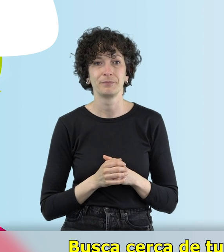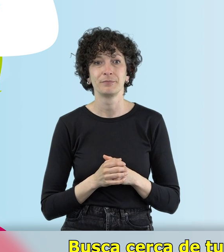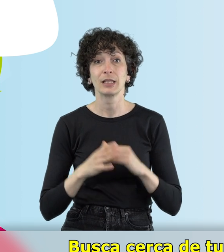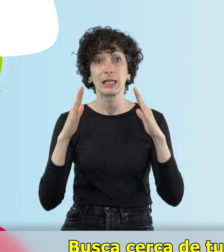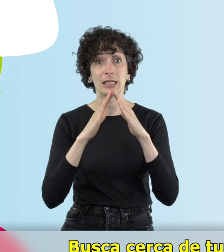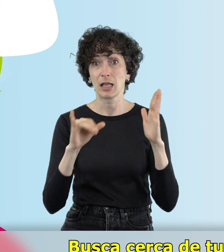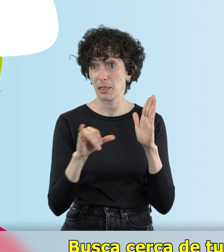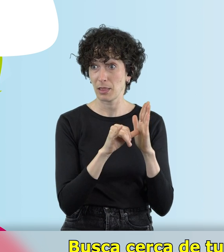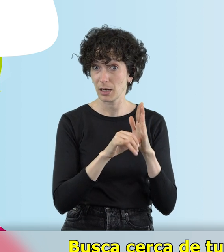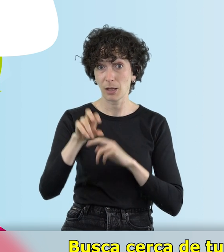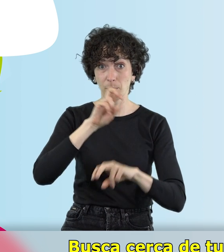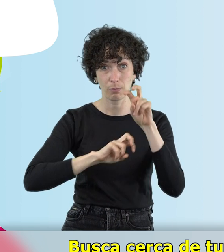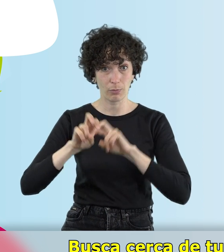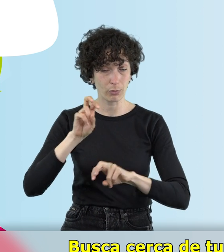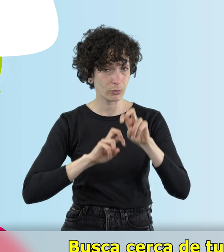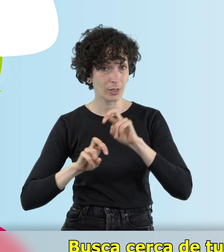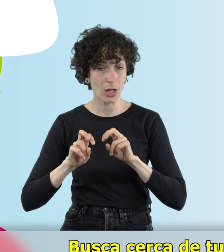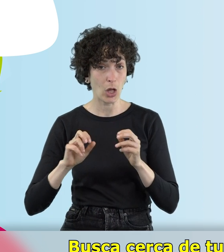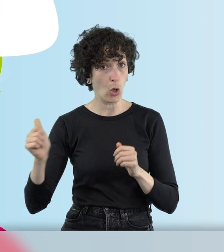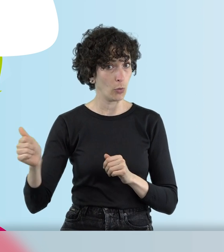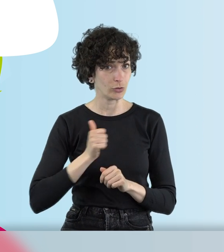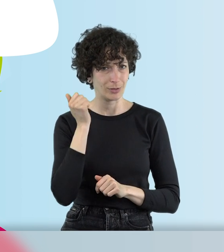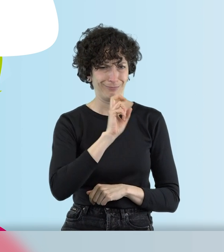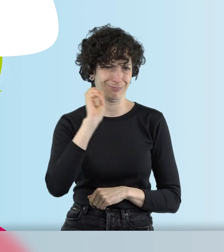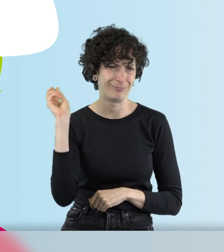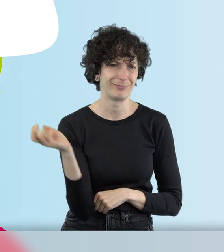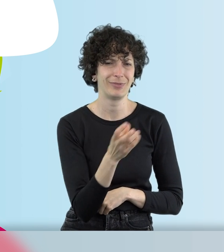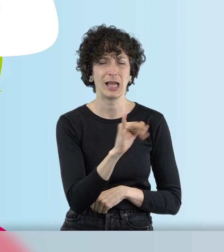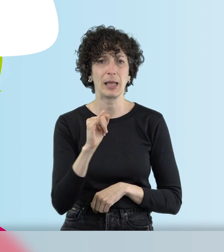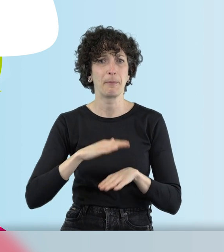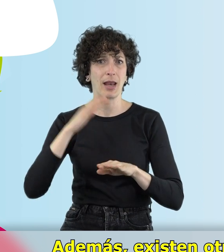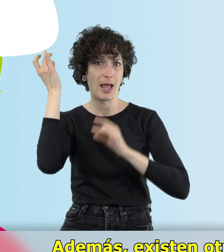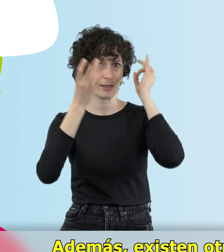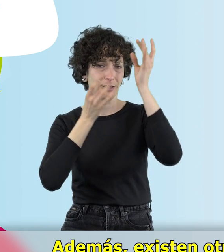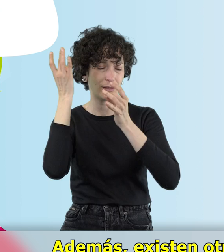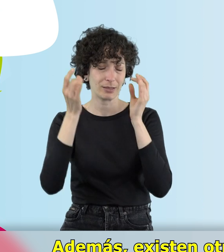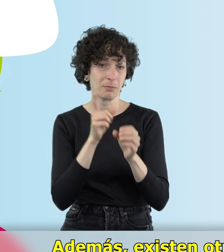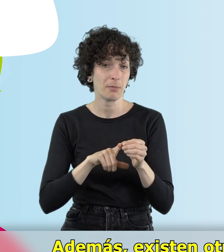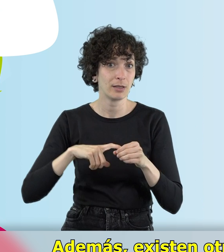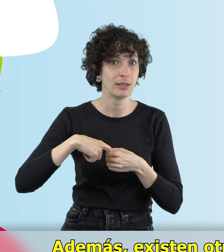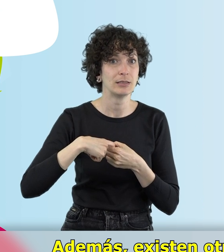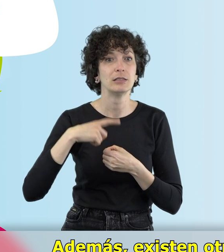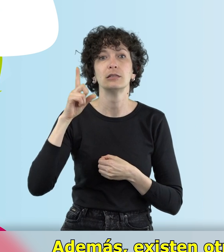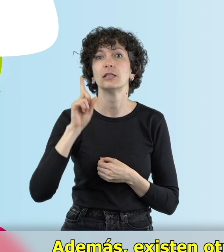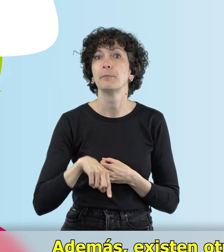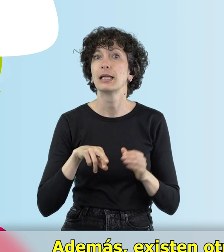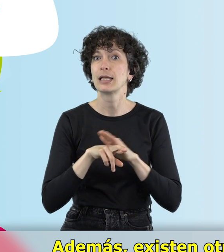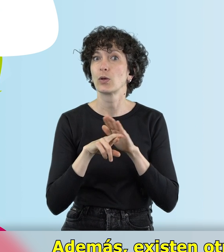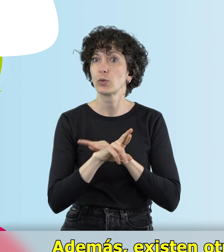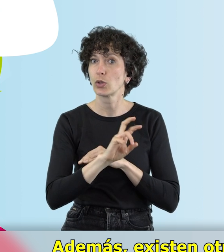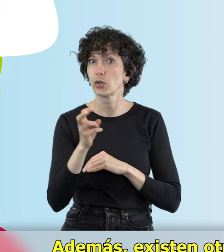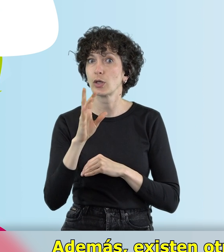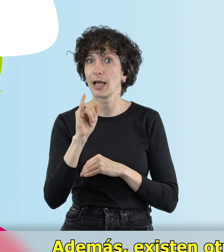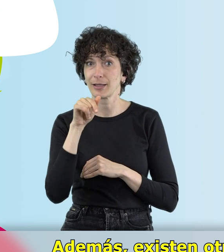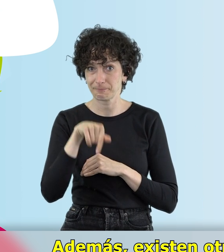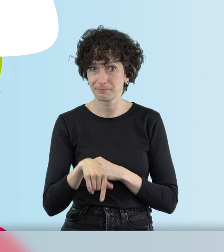Busca cerca de tu domicilio. Hay numerosas oportunidades donde encontrar actividades. Además, existen otros